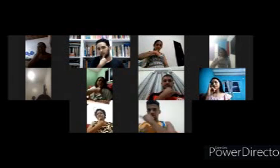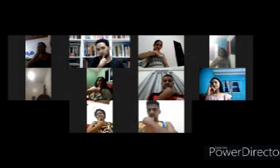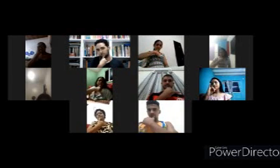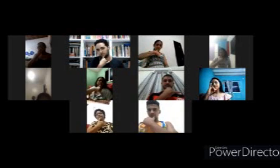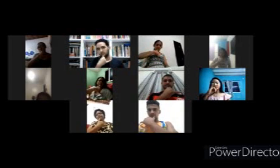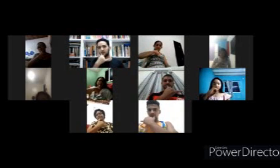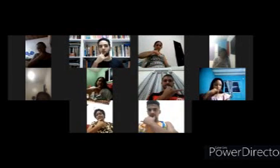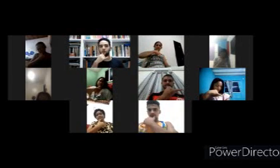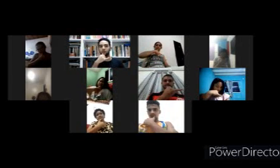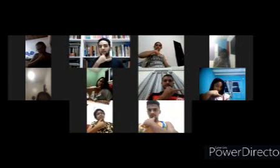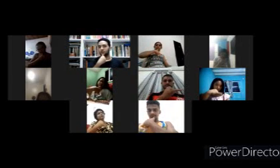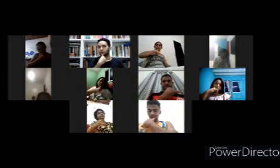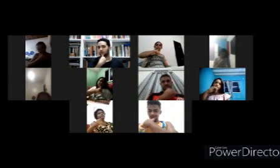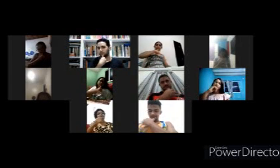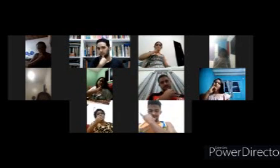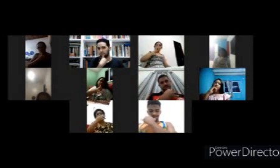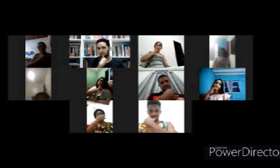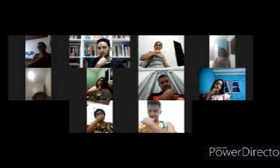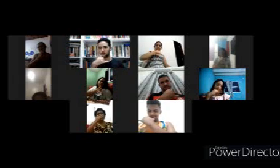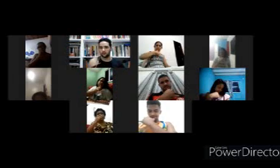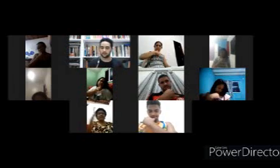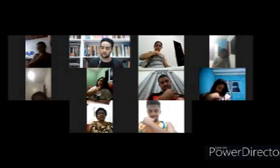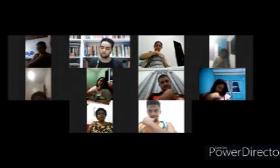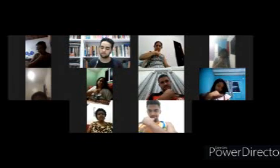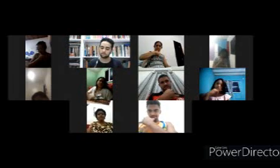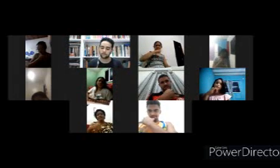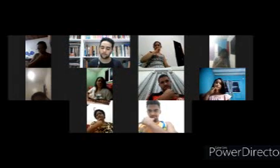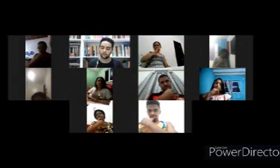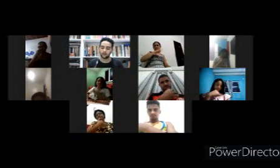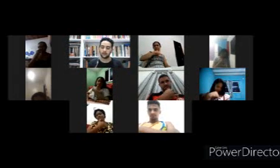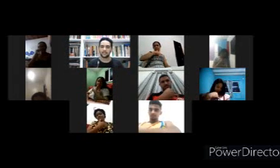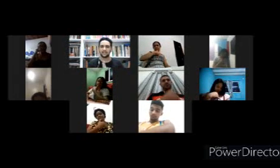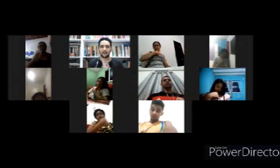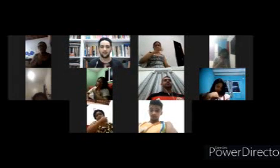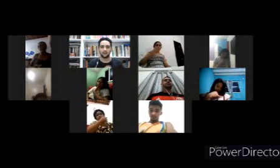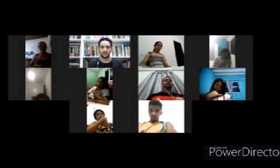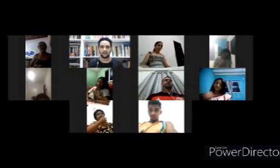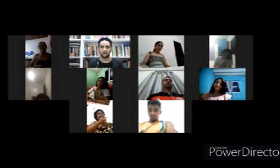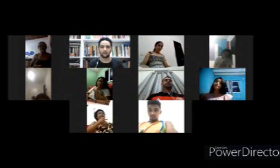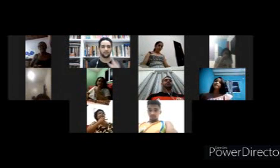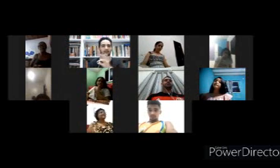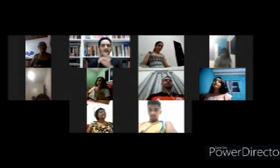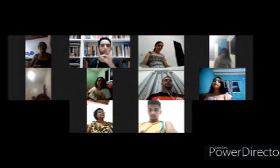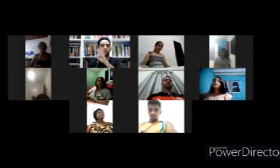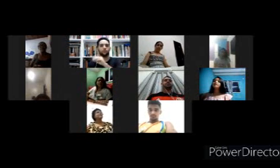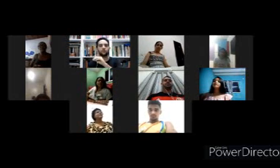queixo. Estou triste. Tristeza. Que até na aula a Helena lembrou que parece muito com um sinal